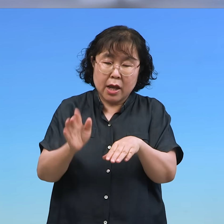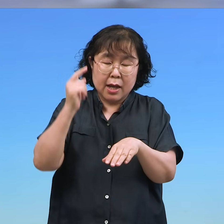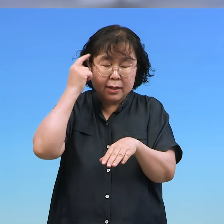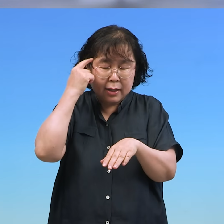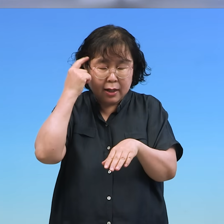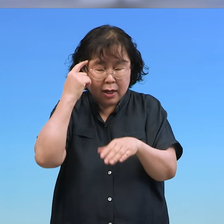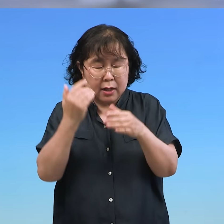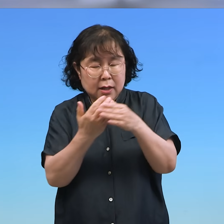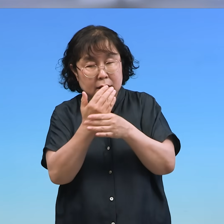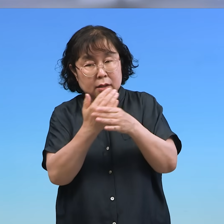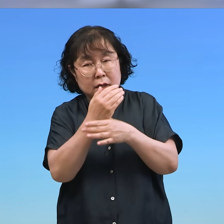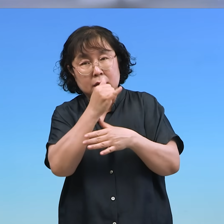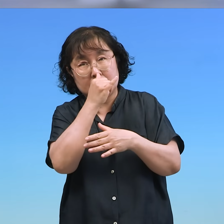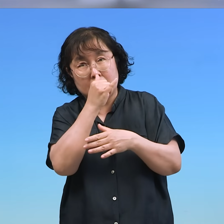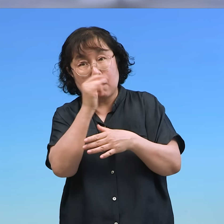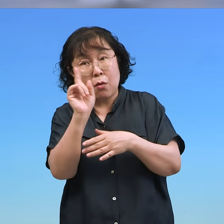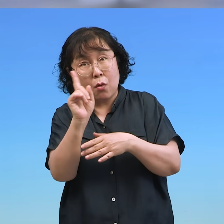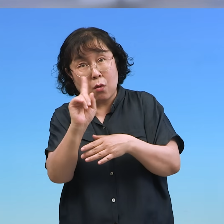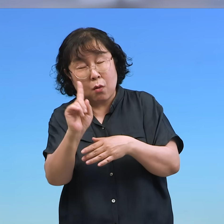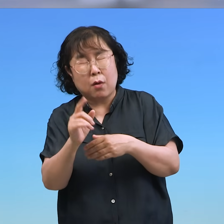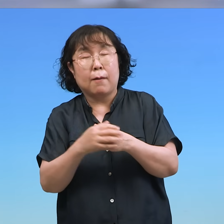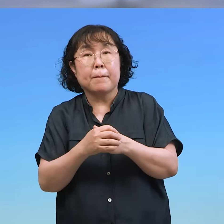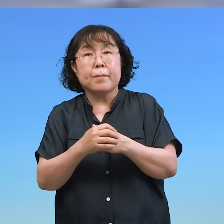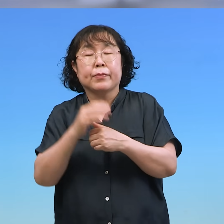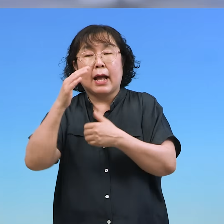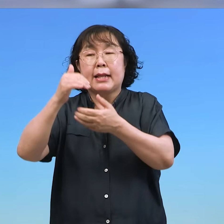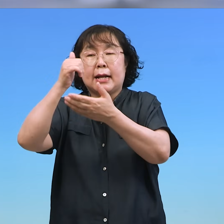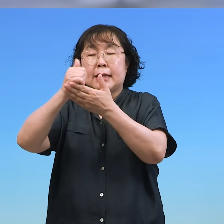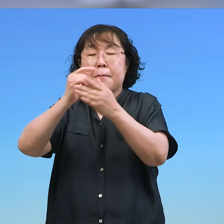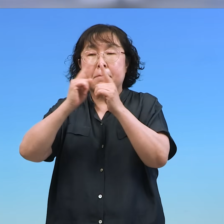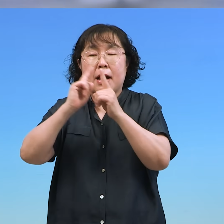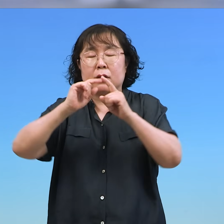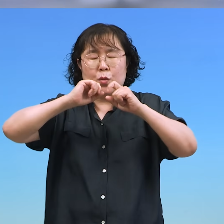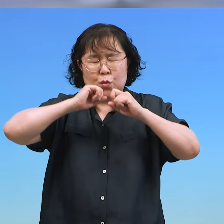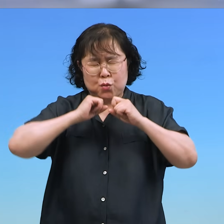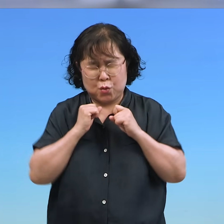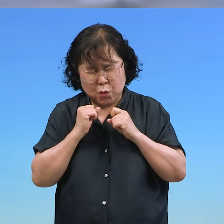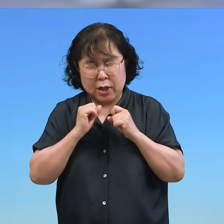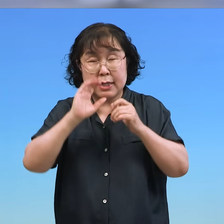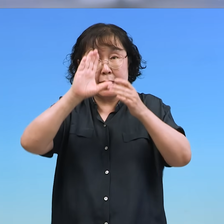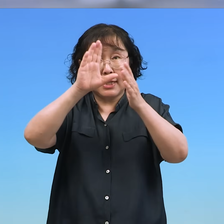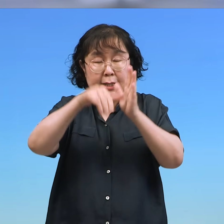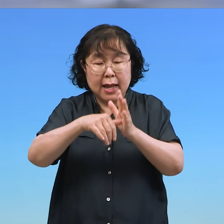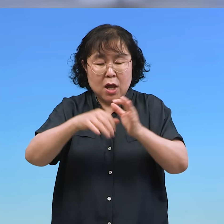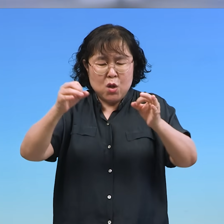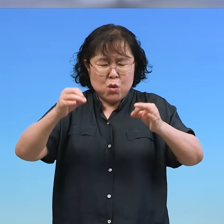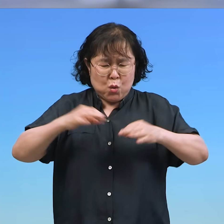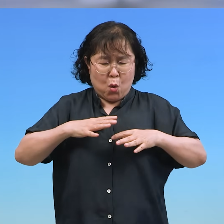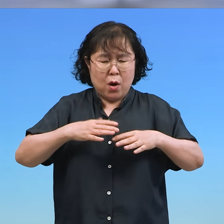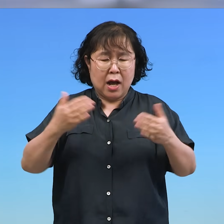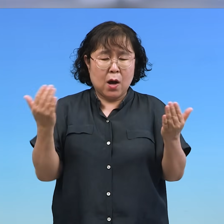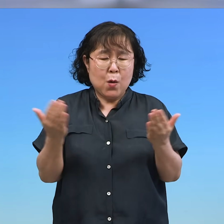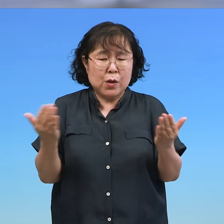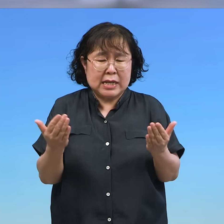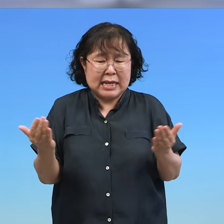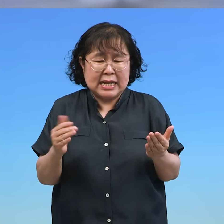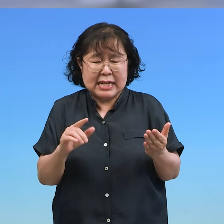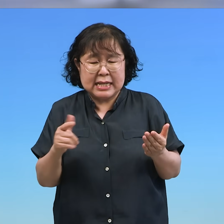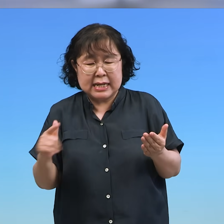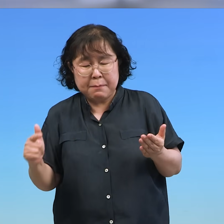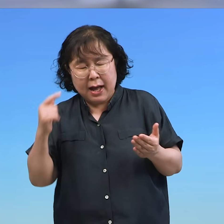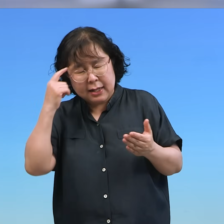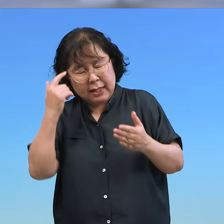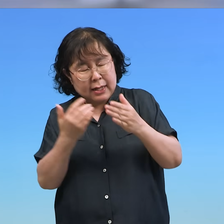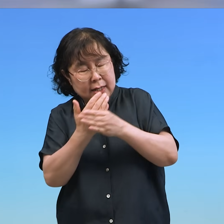걸까요? 뭐가 상기가 됐을까요? 하나님 말씀에 순종했을 때 그 수많은 놀라운 일들도 떠올려,